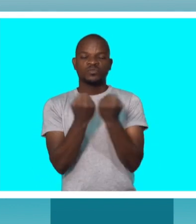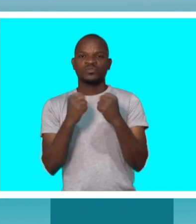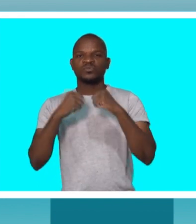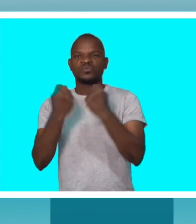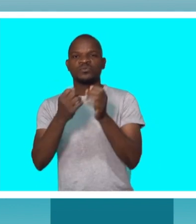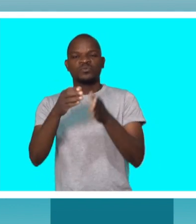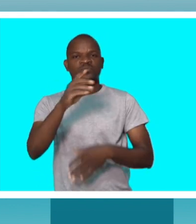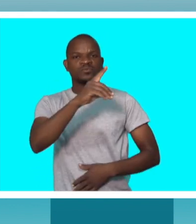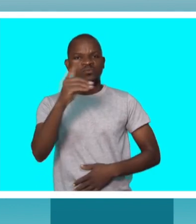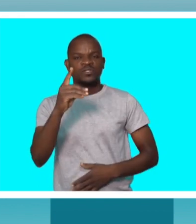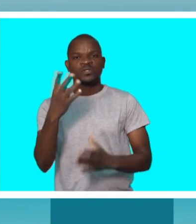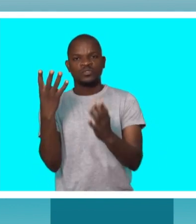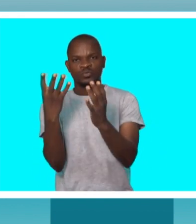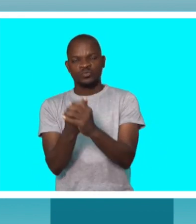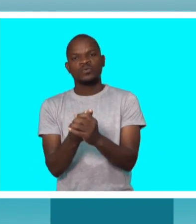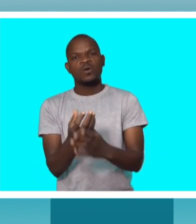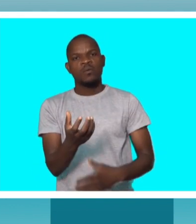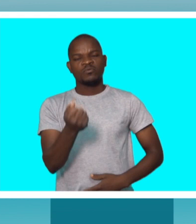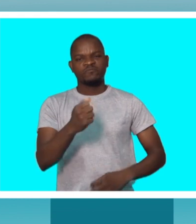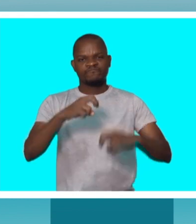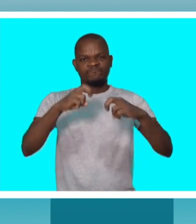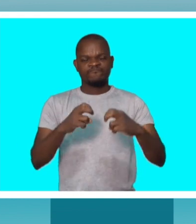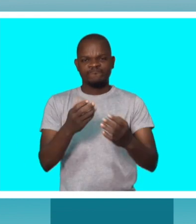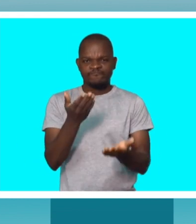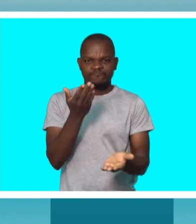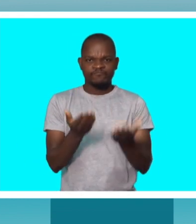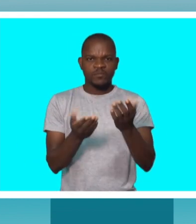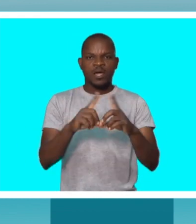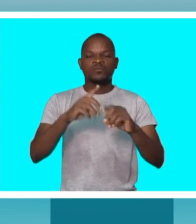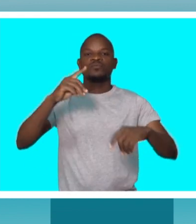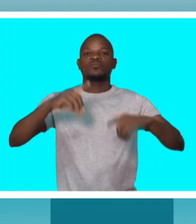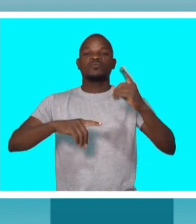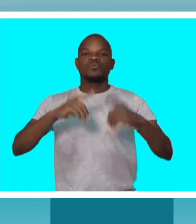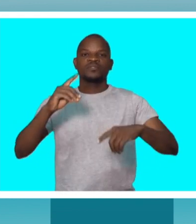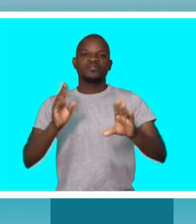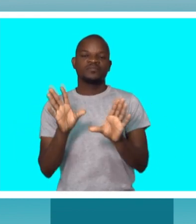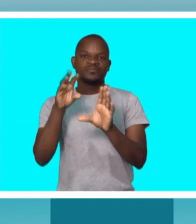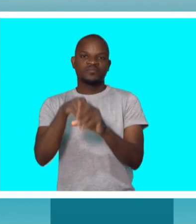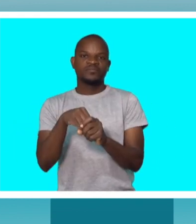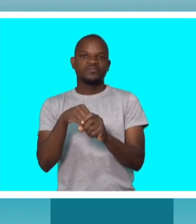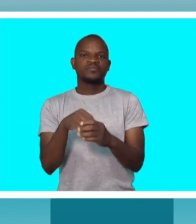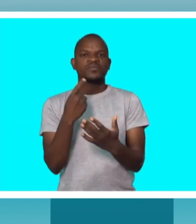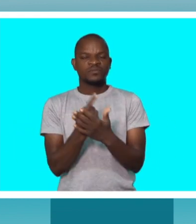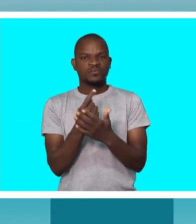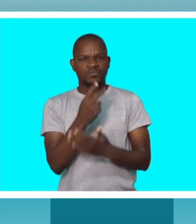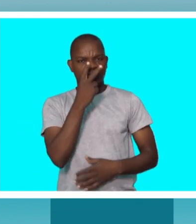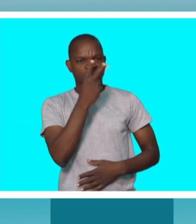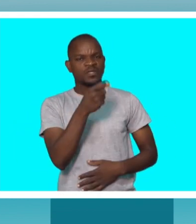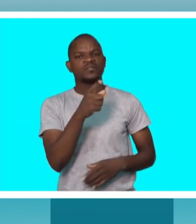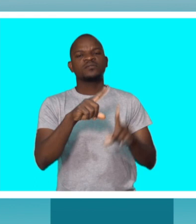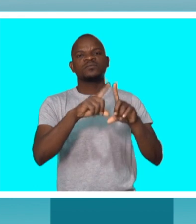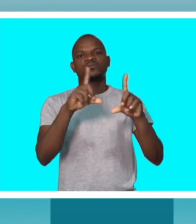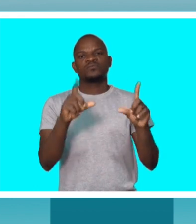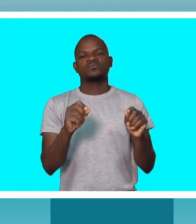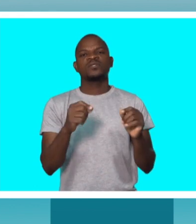sociedade civil, organizações não governamentais e associações de pessoas com deficiência, em conjunto,